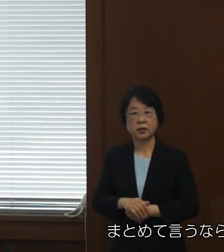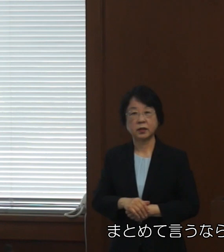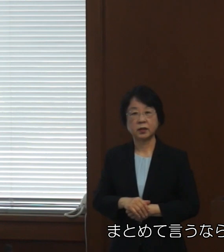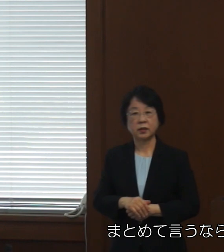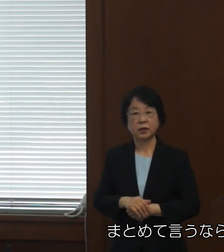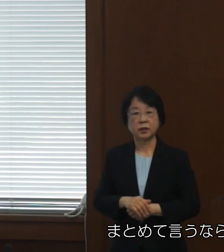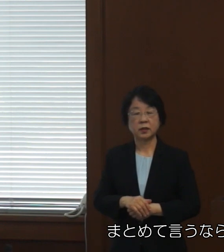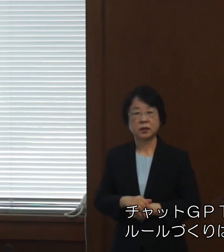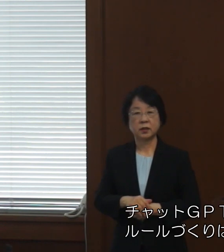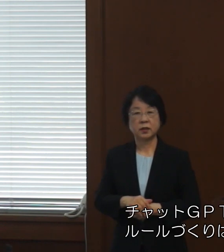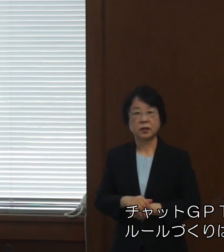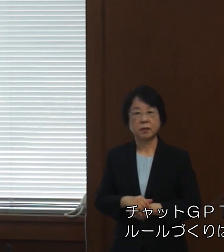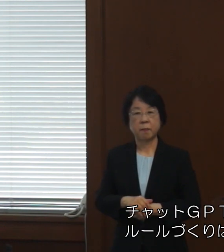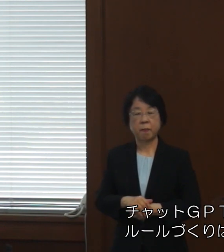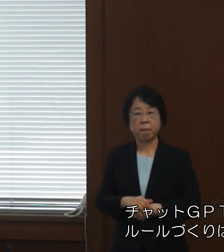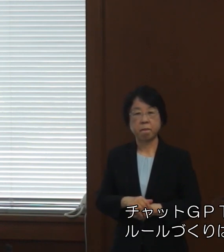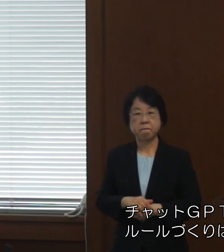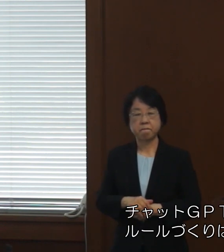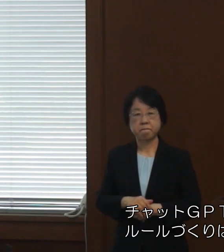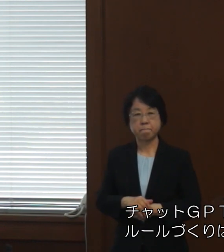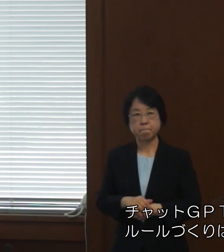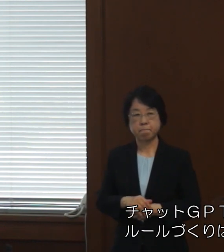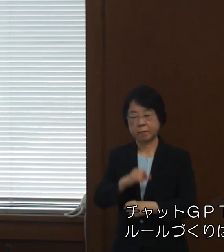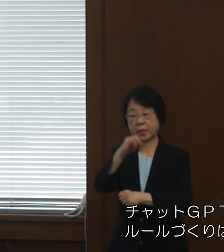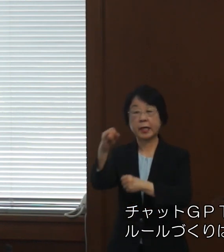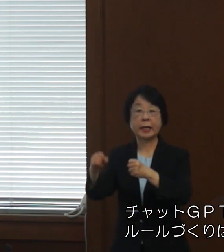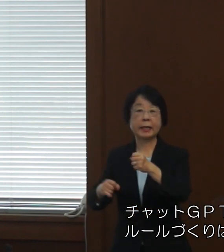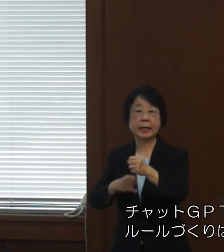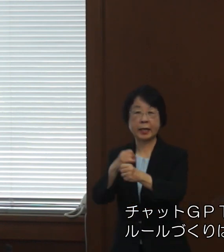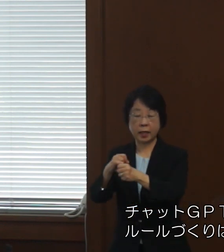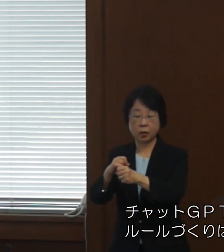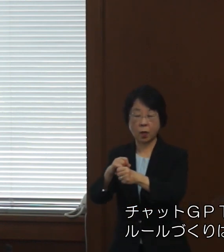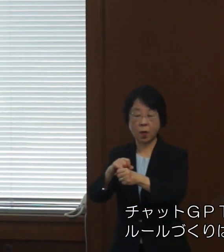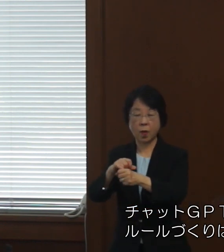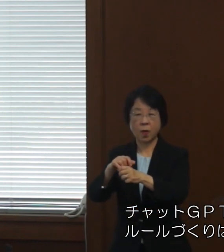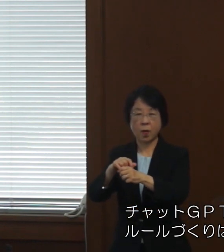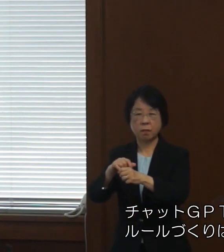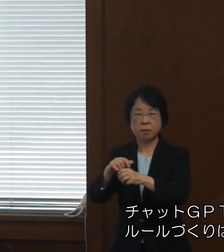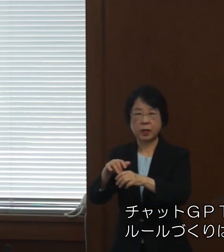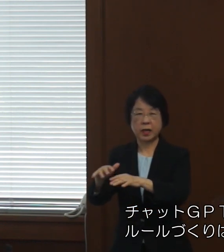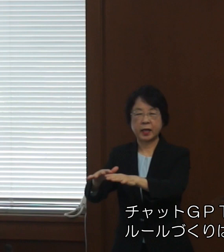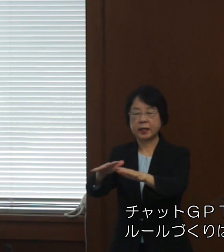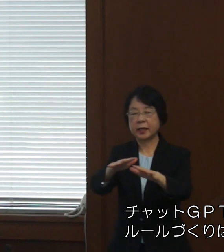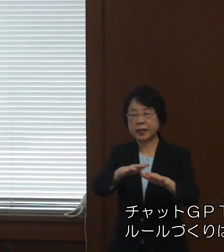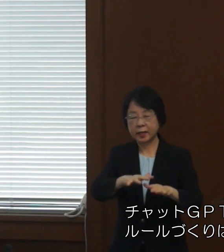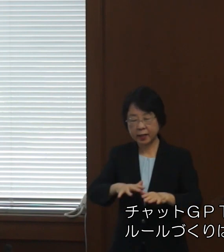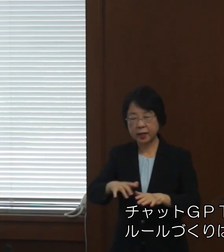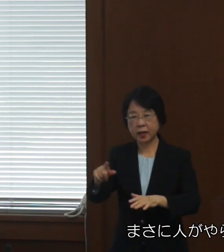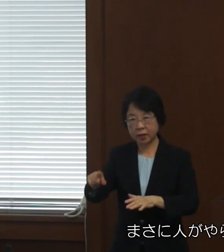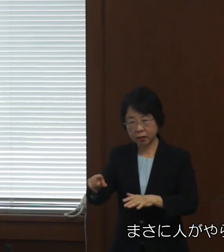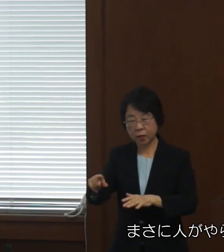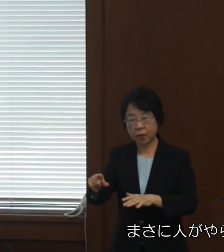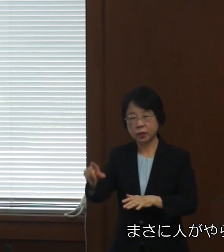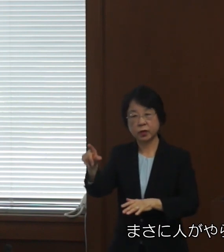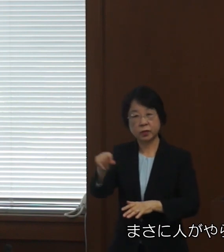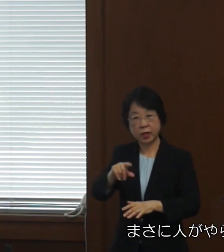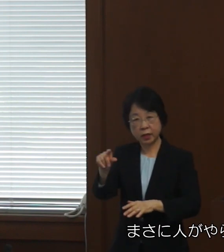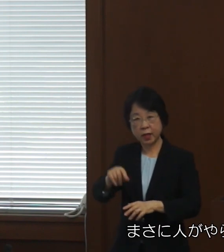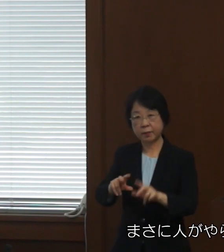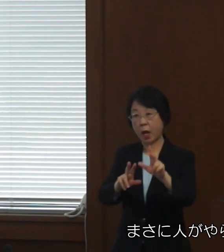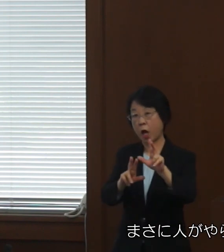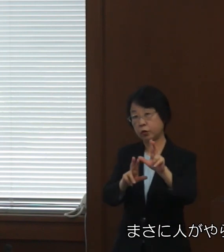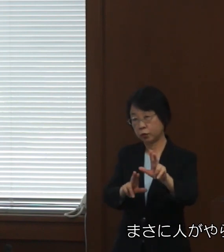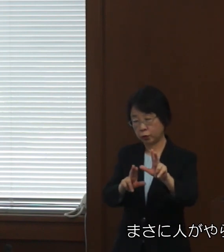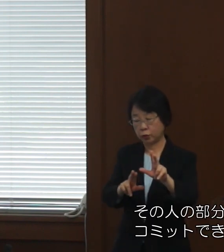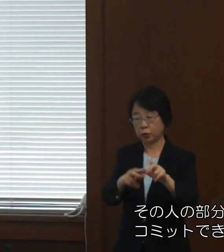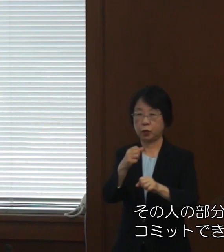ネット構築をしながらこのチャットGPTを活用するかどうかのルール作りはまさに人が